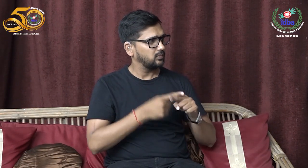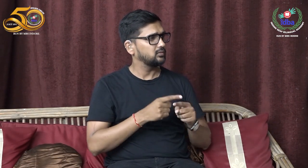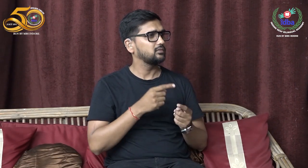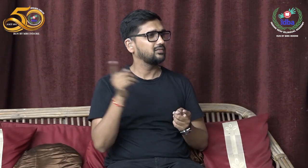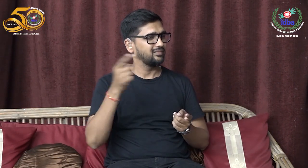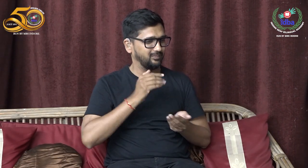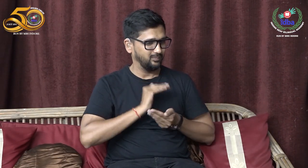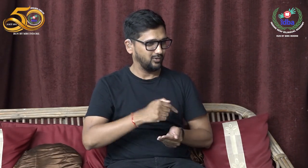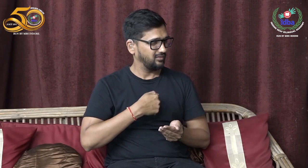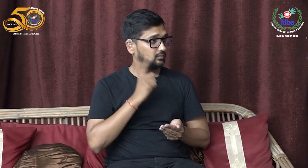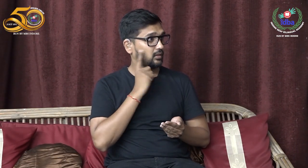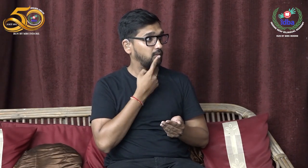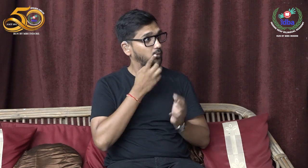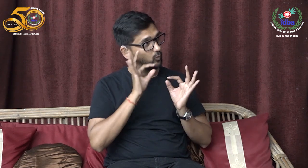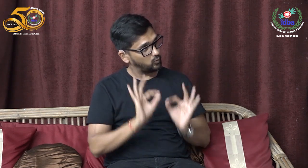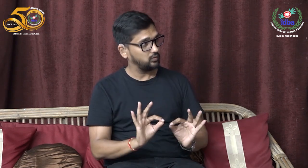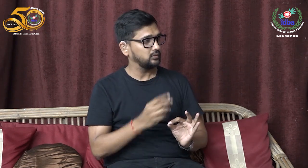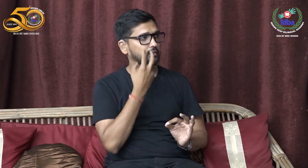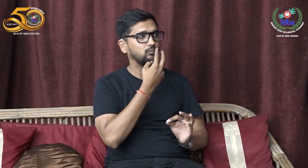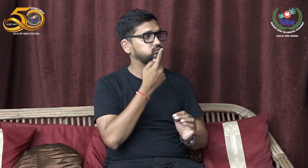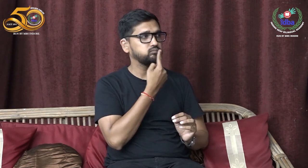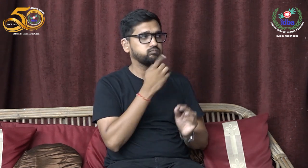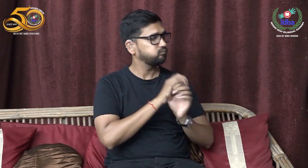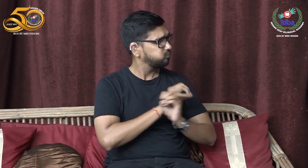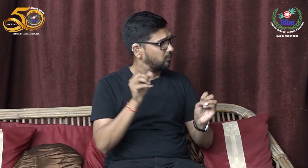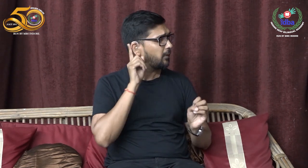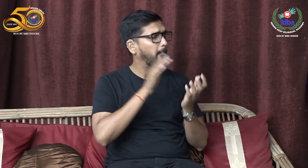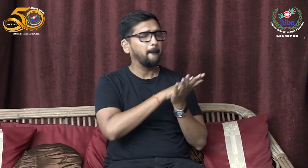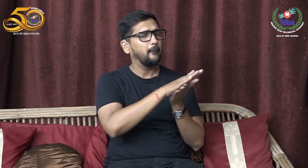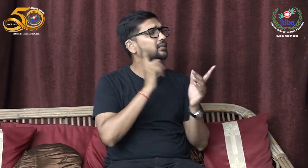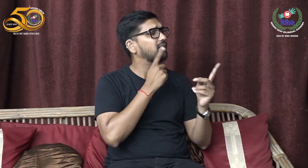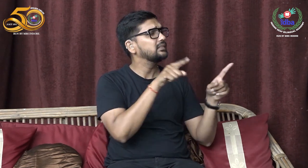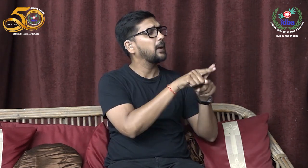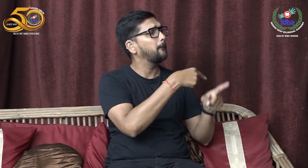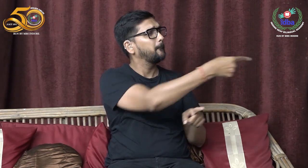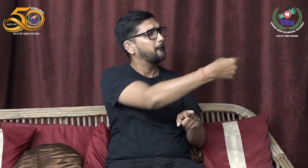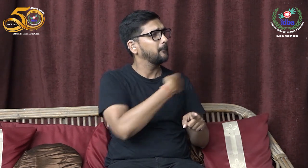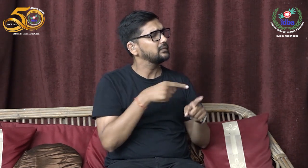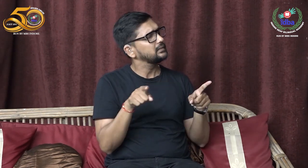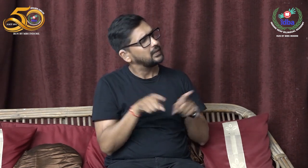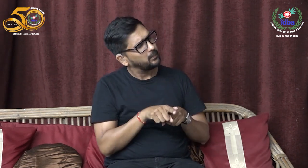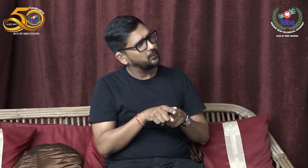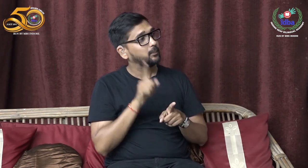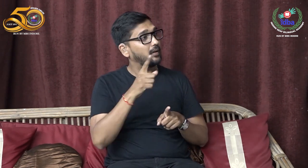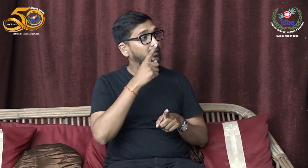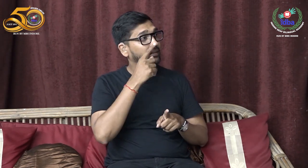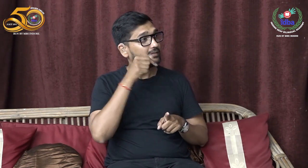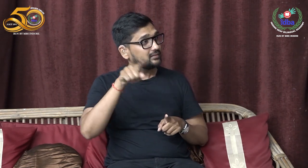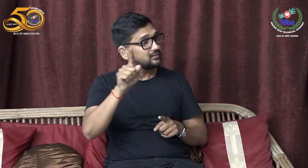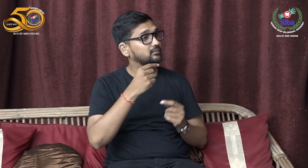में। फर्स्ट तो ये उन्हें जब मालूम पड़ा कि अगर डेफ है तो ओरल बिल्कुल भी नहीं कर सकता, मशीन जो है ये सिंपल जो है लिप रीडिंग जैसे